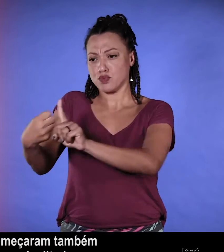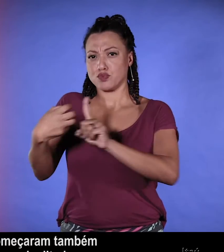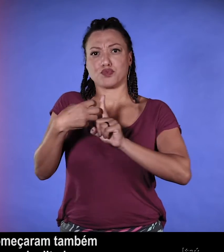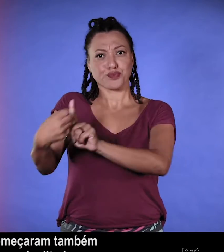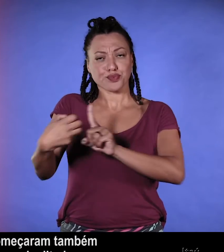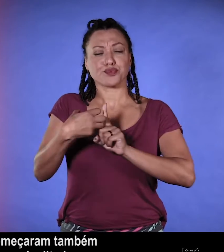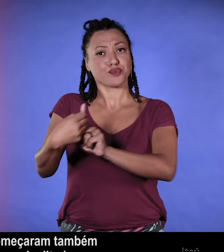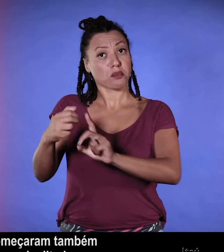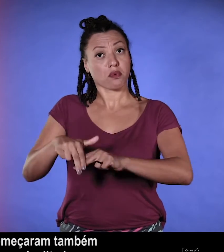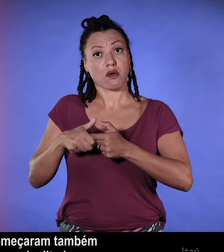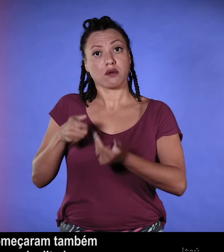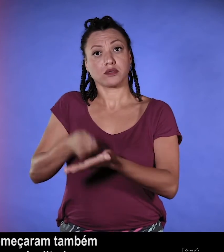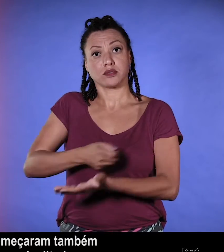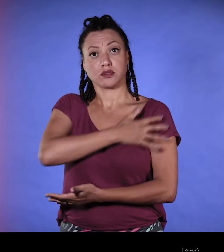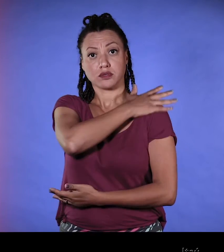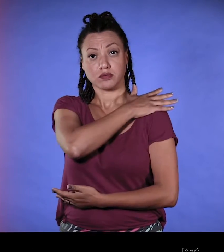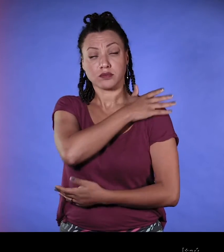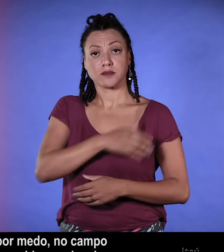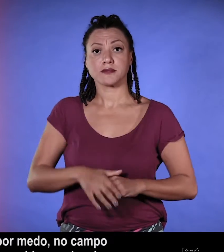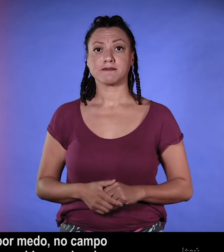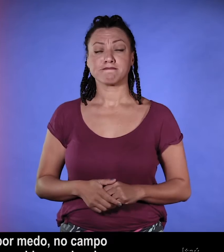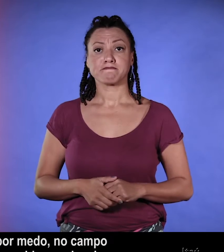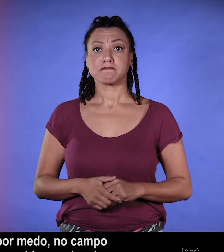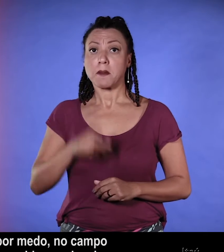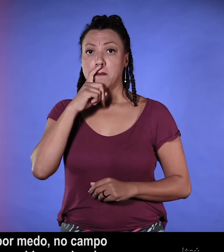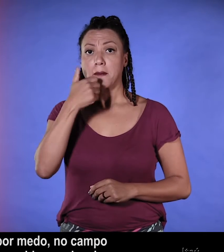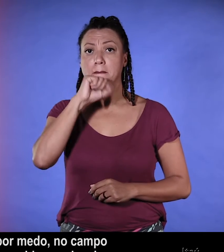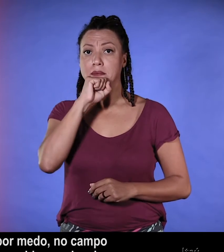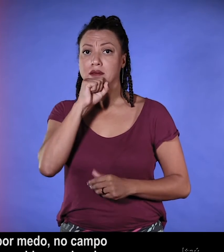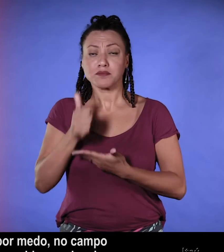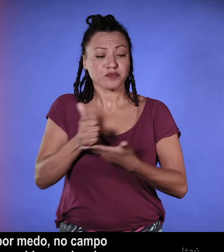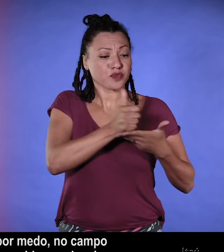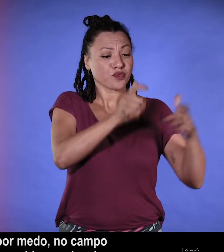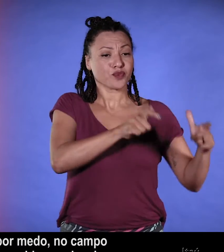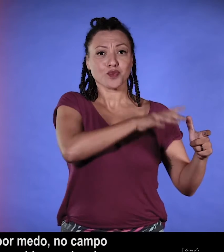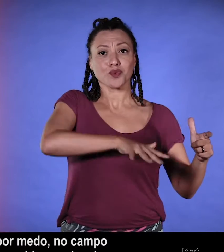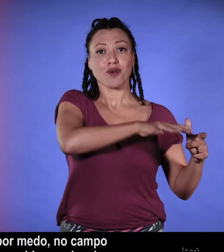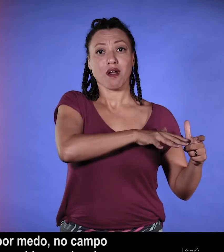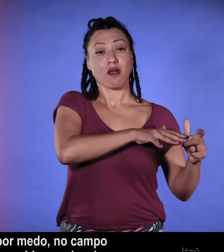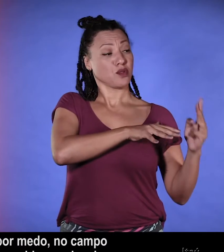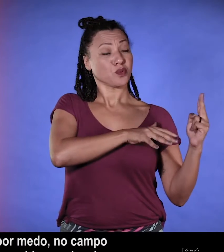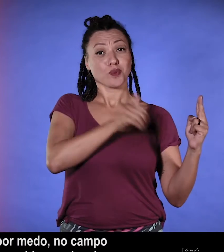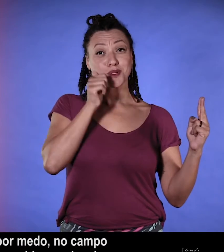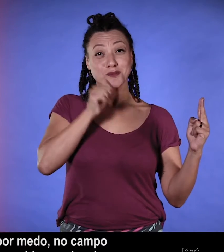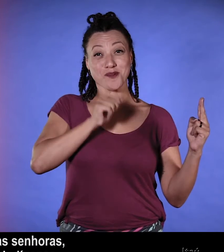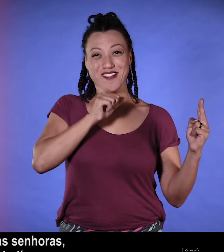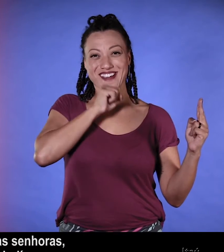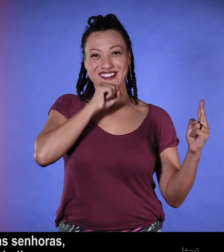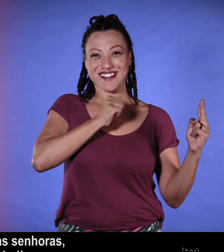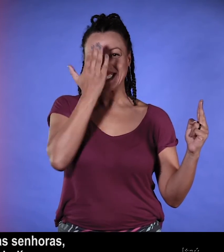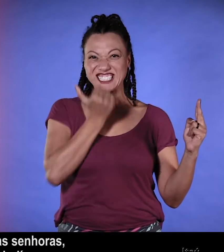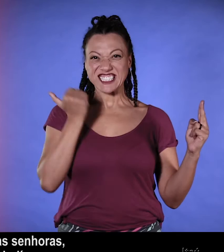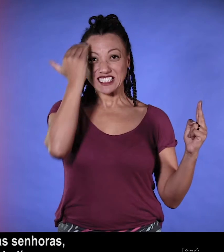a ser sequestrados pela ditadura. E então me deixaram a mim por medo, no campo, com duas pessoas que me cuidavam,